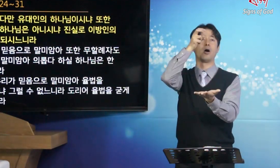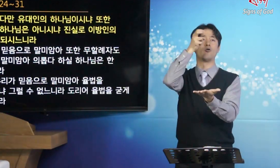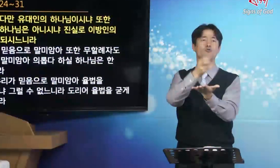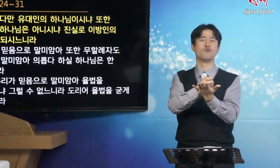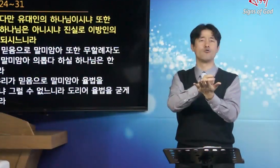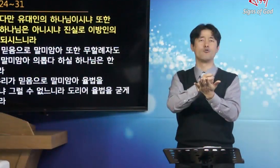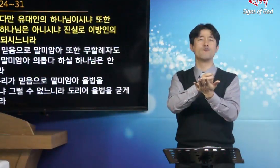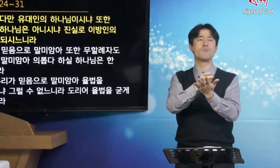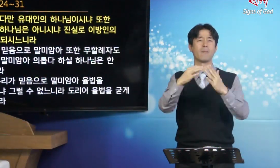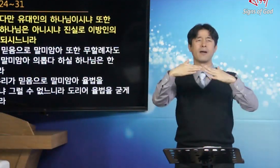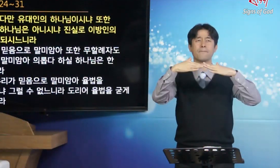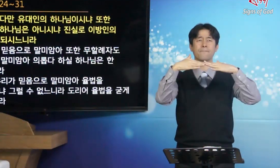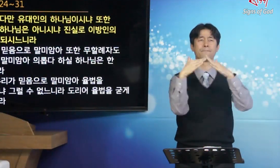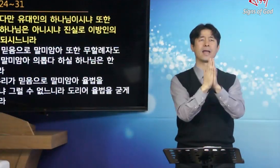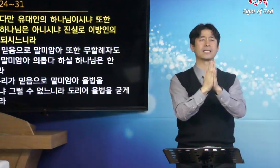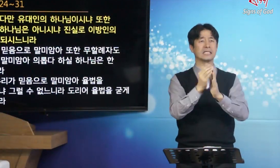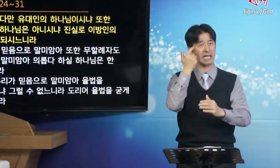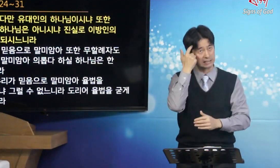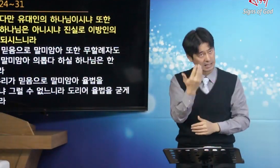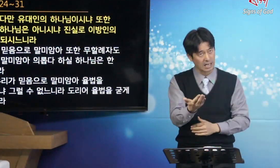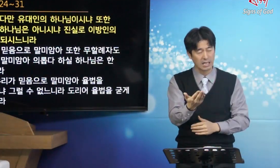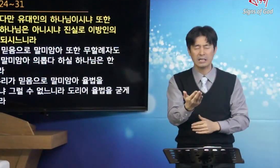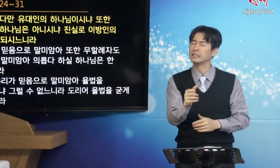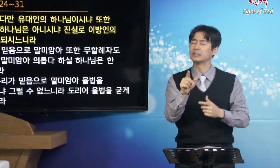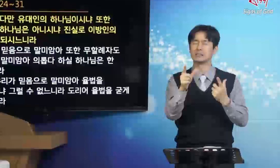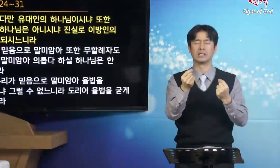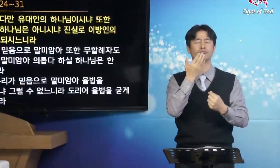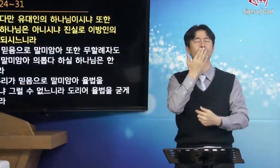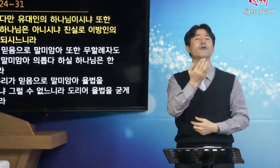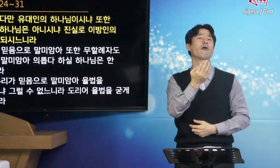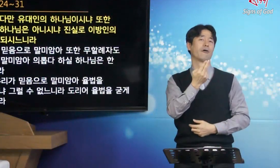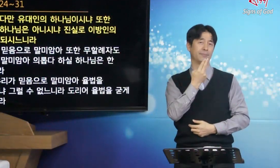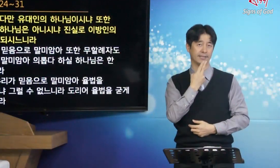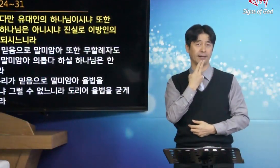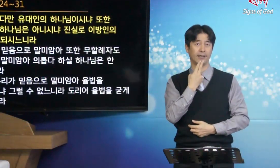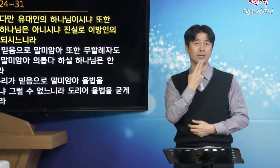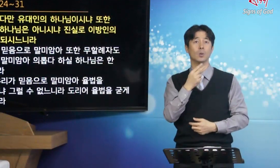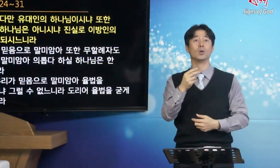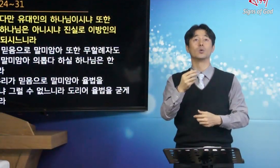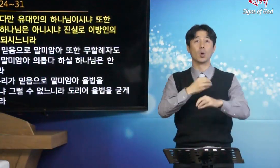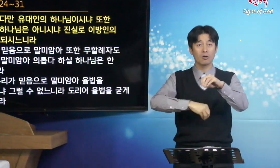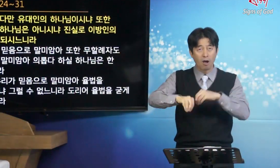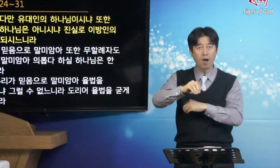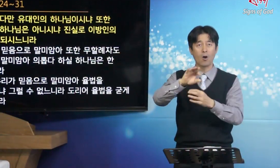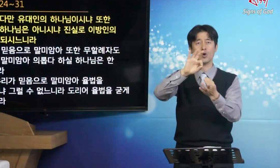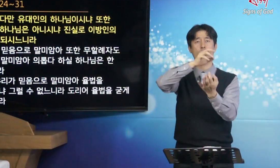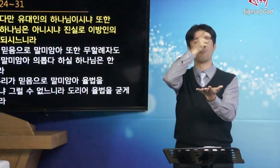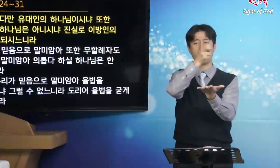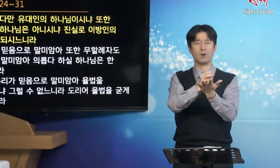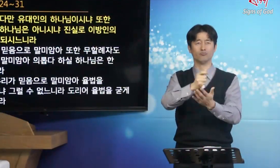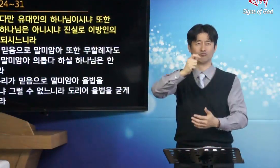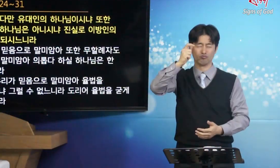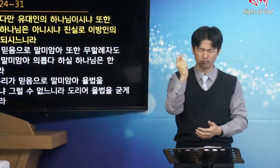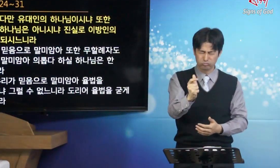말미암아 율법을 파괴하느냐? 그럴 수 없느니라. 도리어 율법을